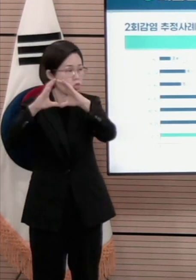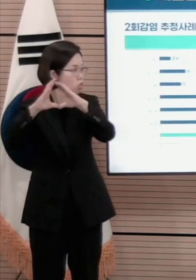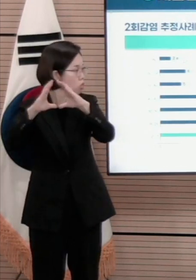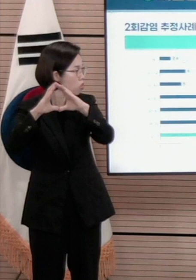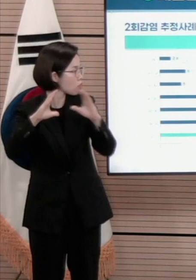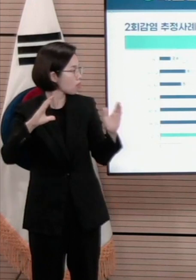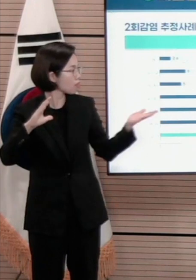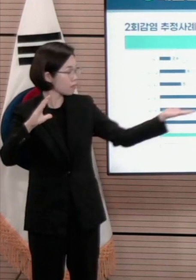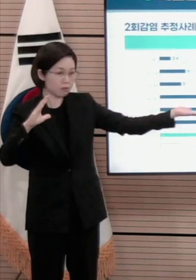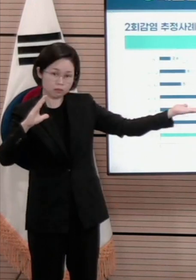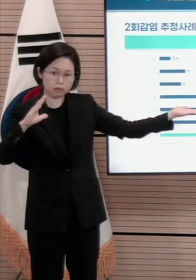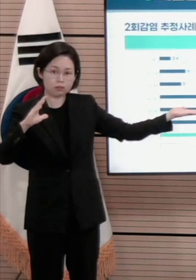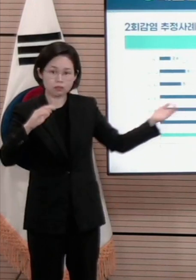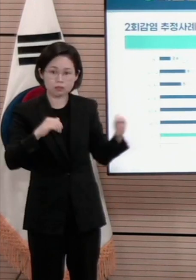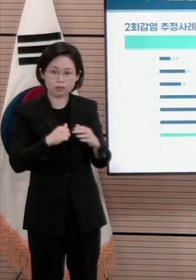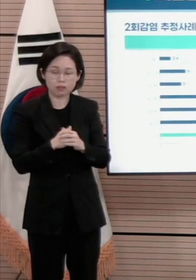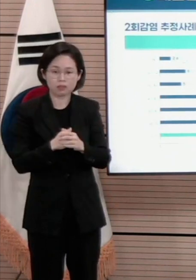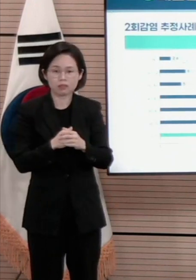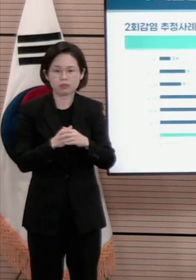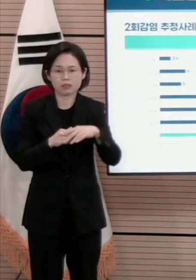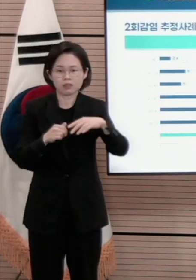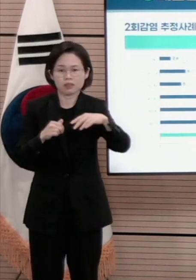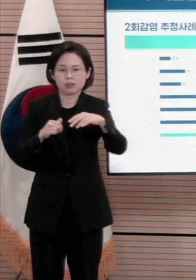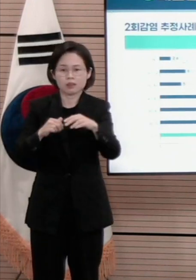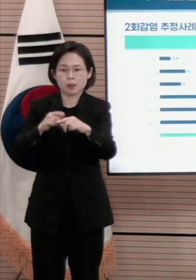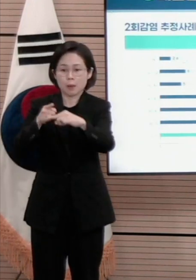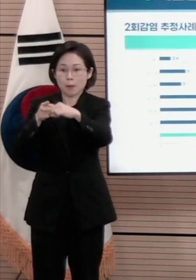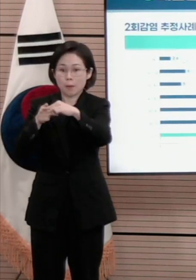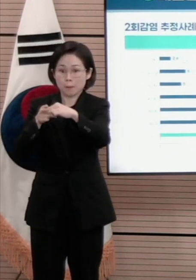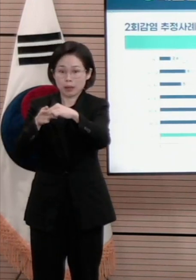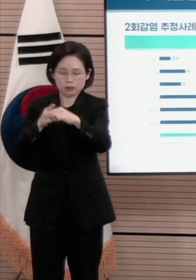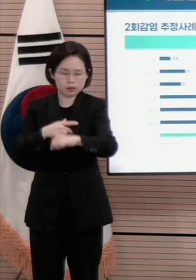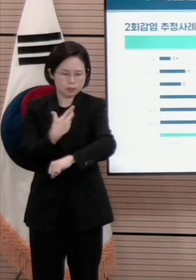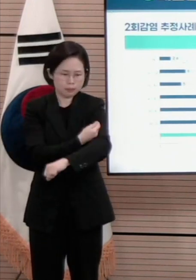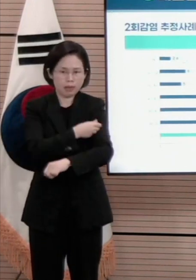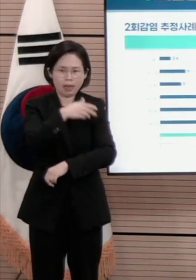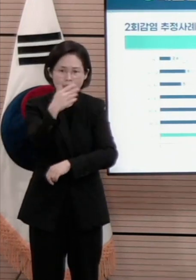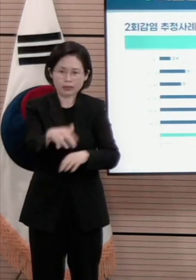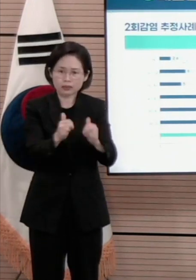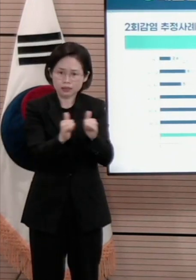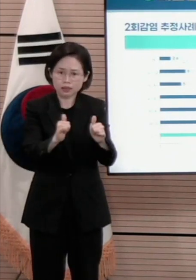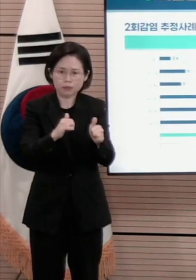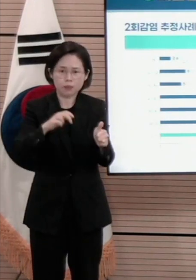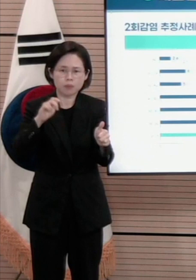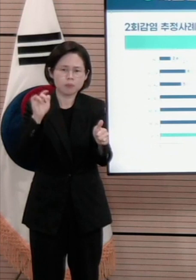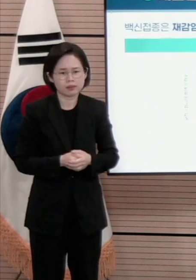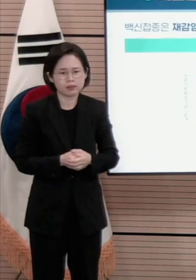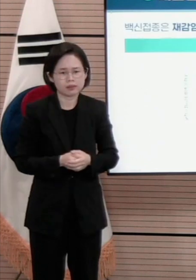한 반 정도가 미접종자에서 재감염이 발생을 하고 있습니다.